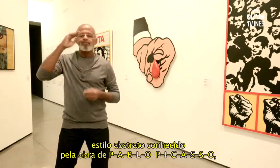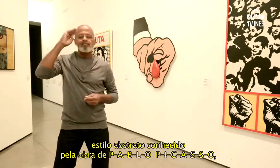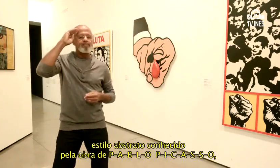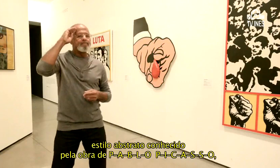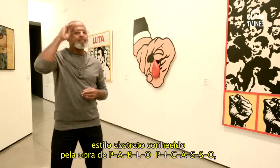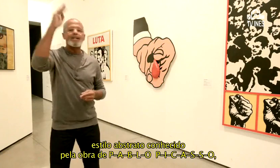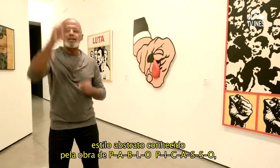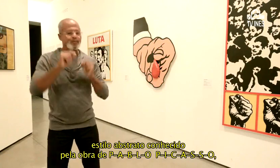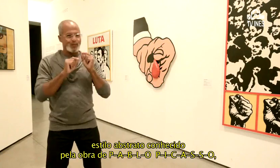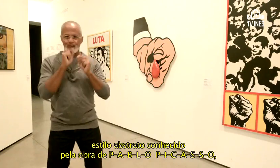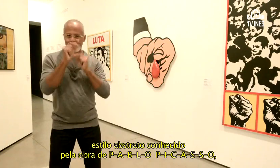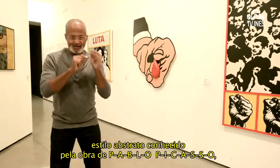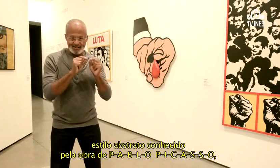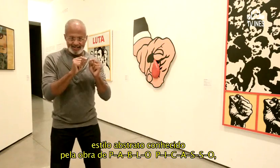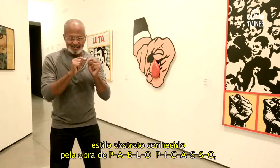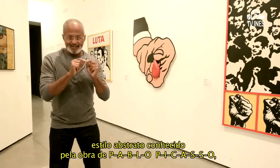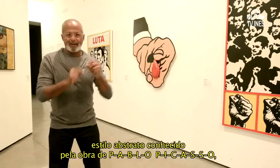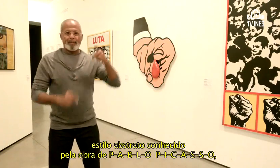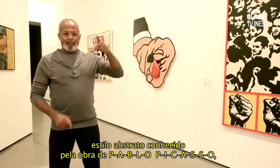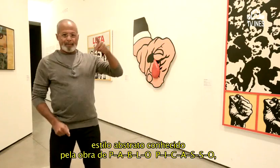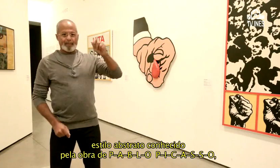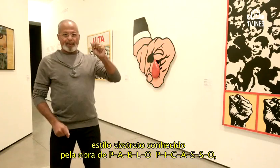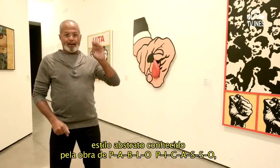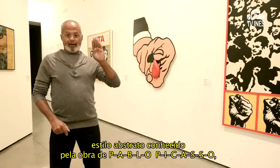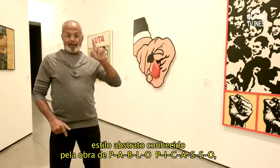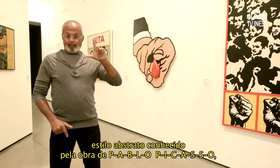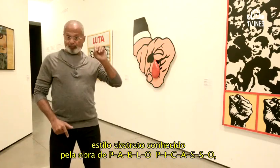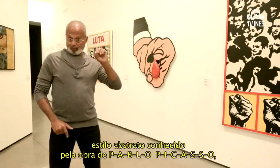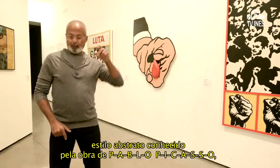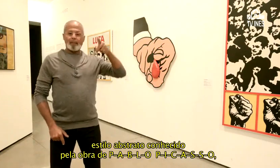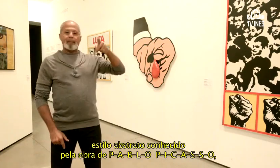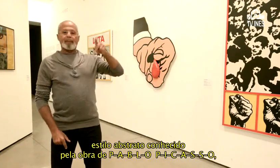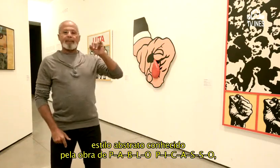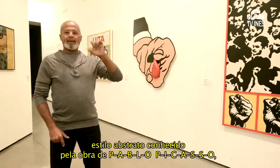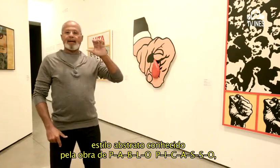Estilo abstrato, conhecido pela obra de Pablo Picasso.